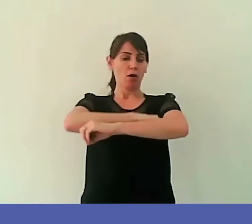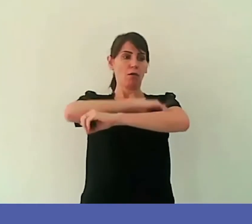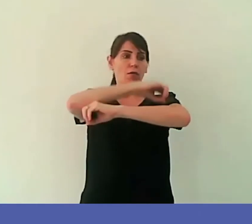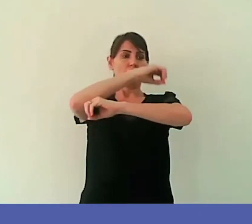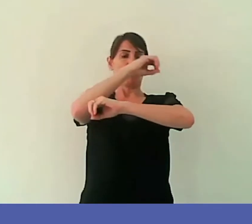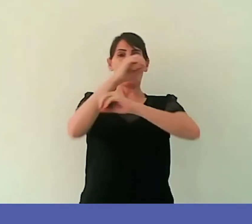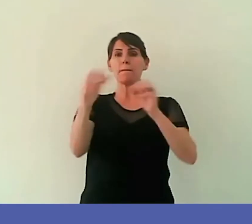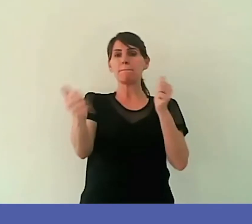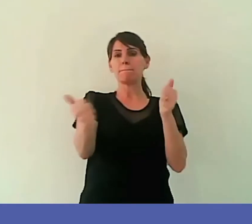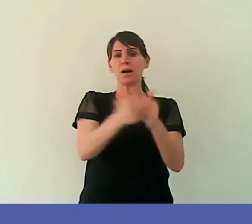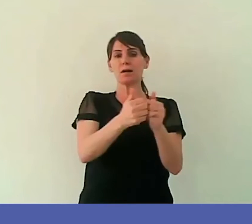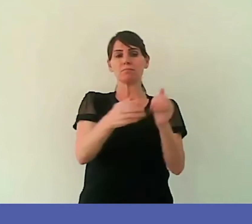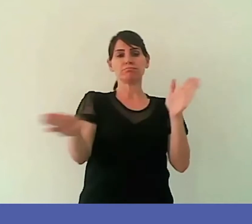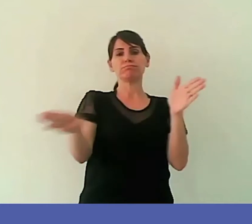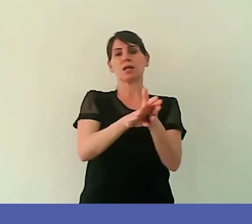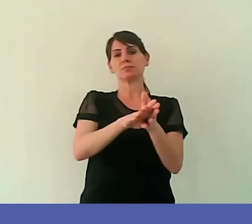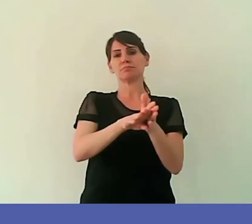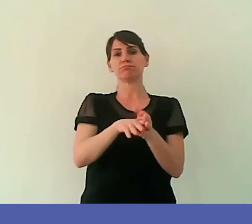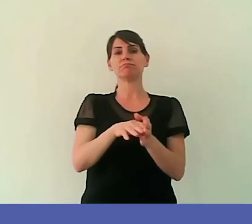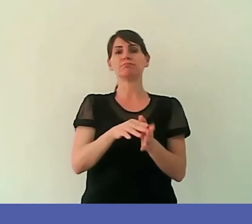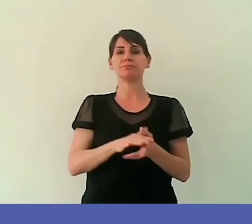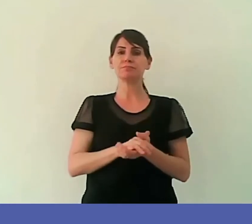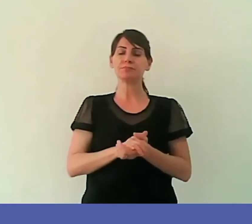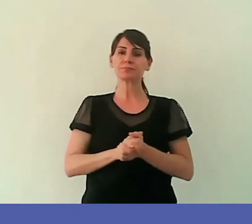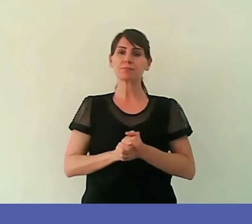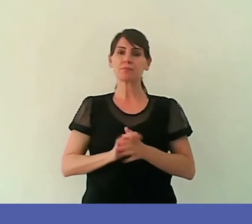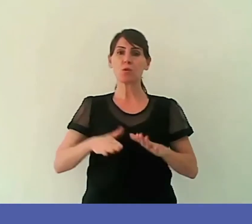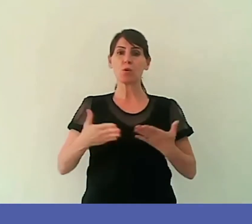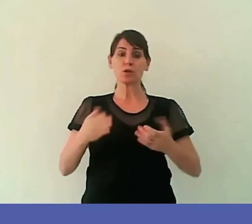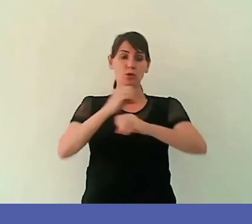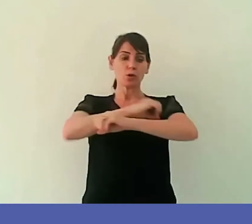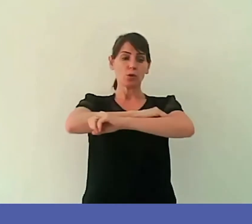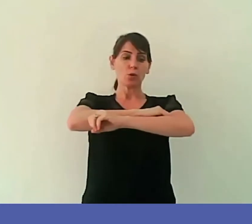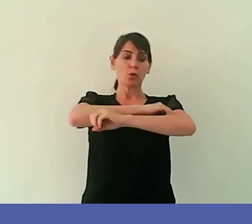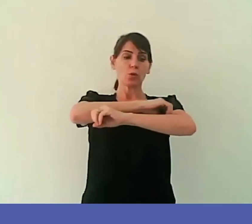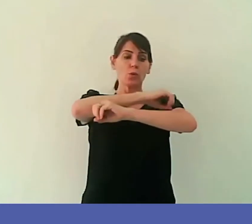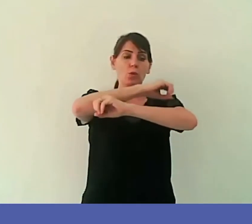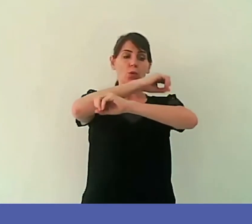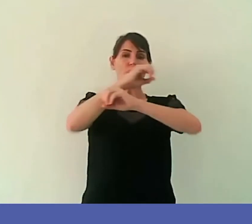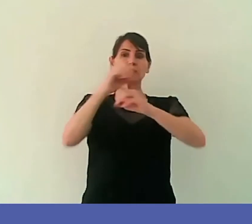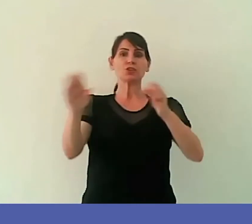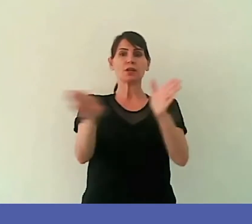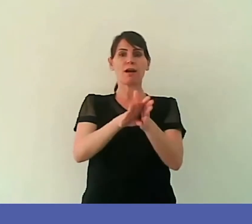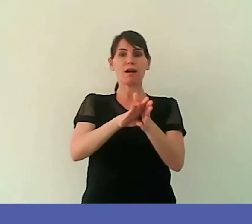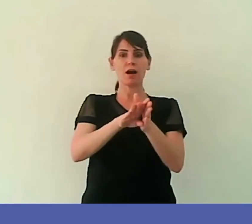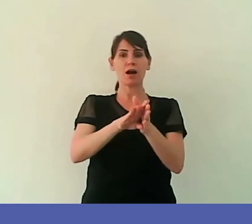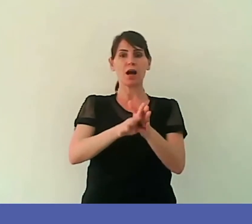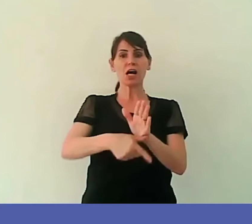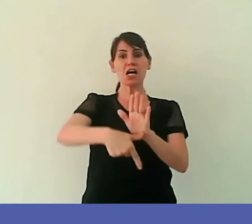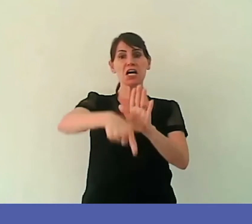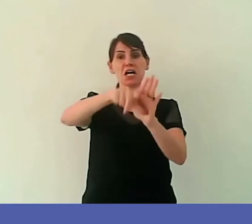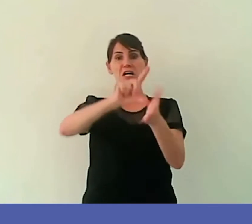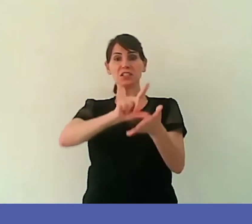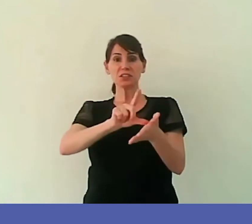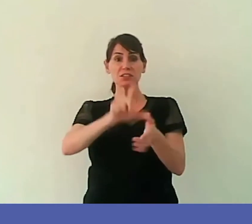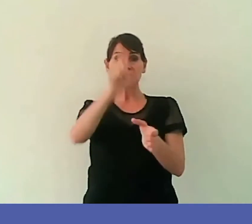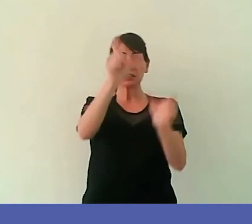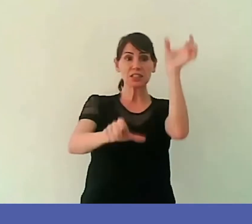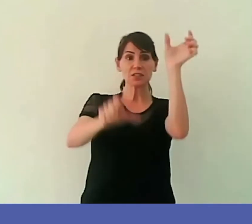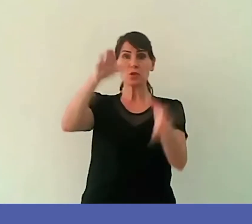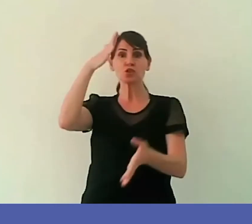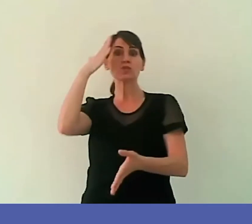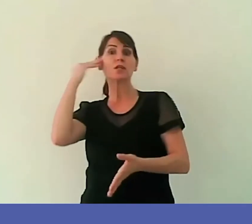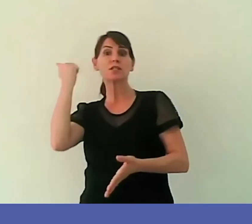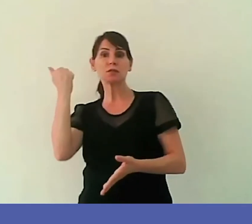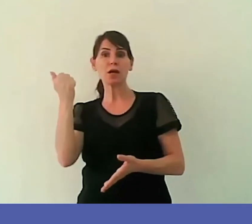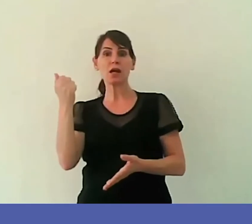é? Então, irmãos, quando a aurora chegar, né, antes do público saber, irmãos, os primeiros vencedores